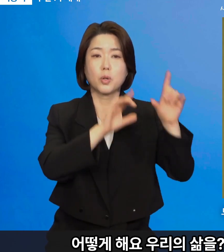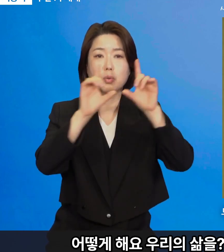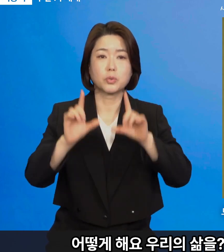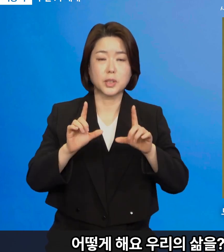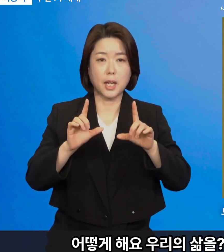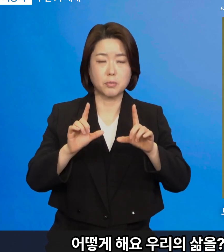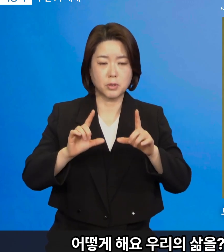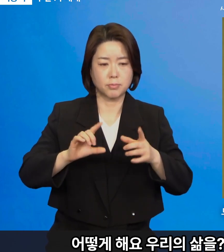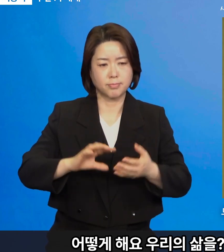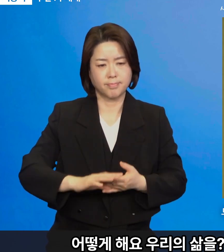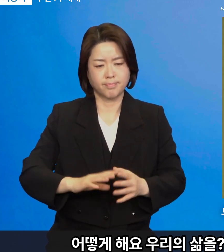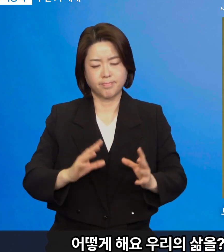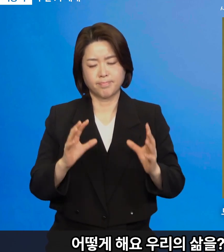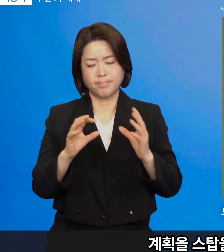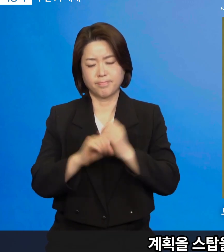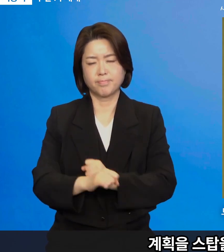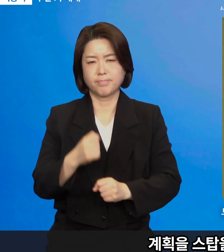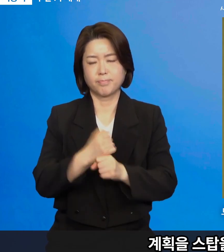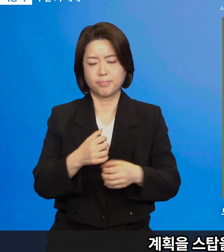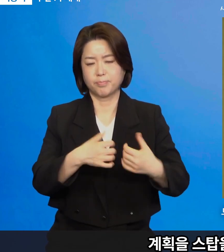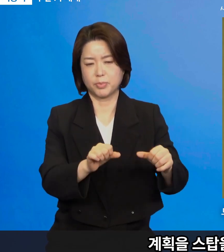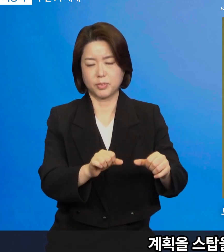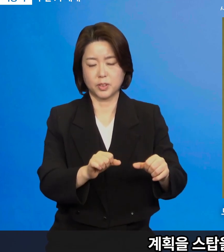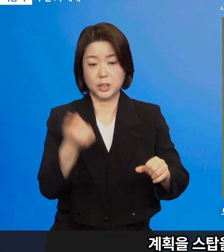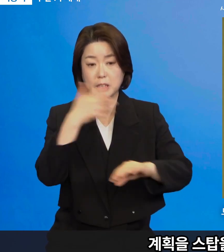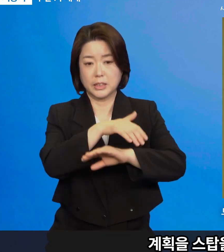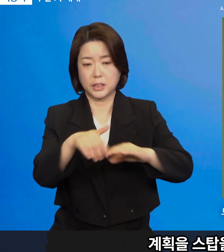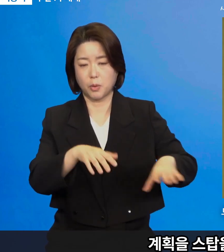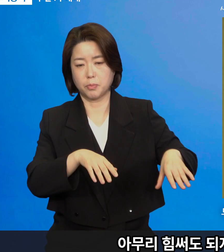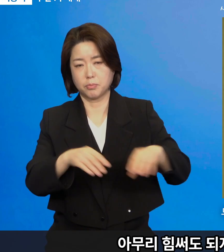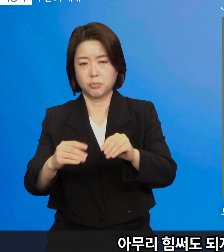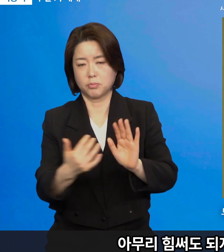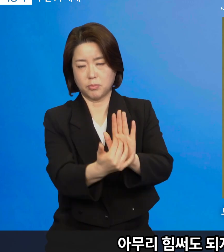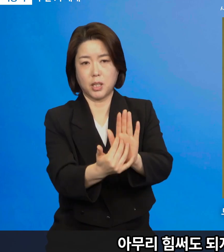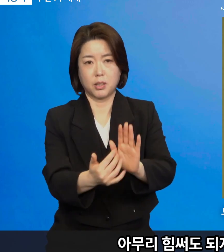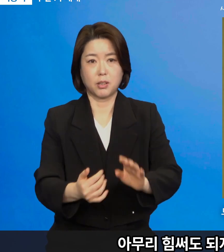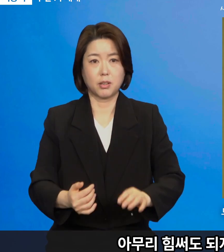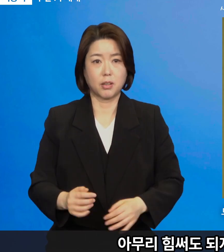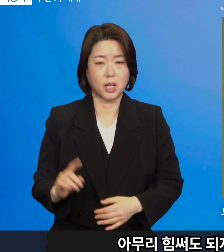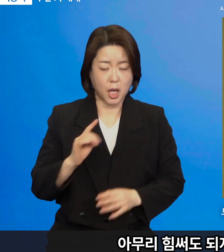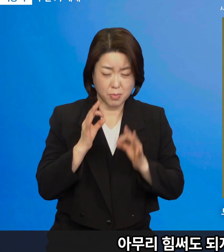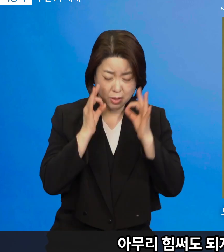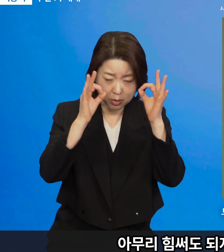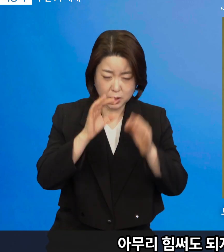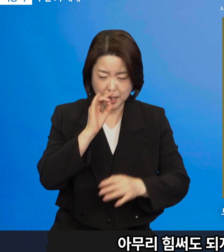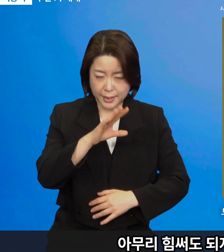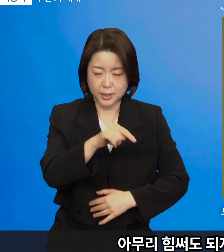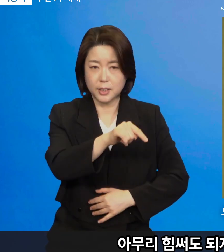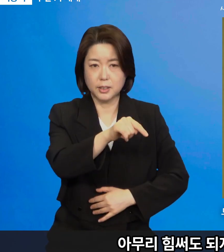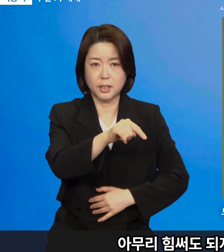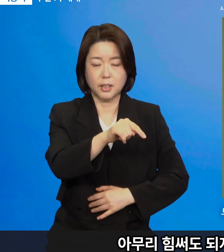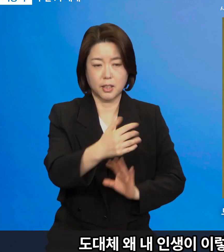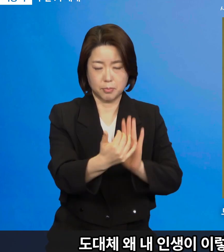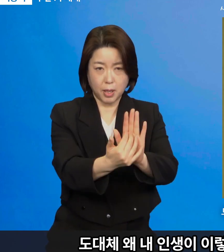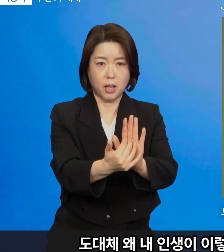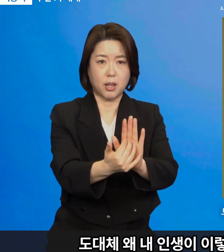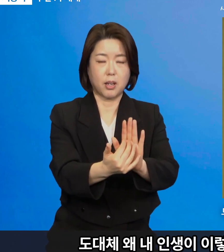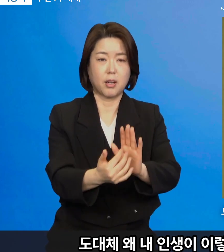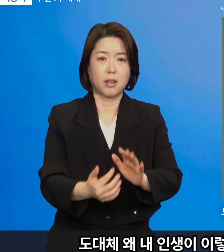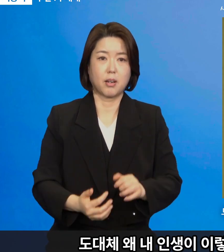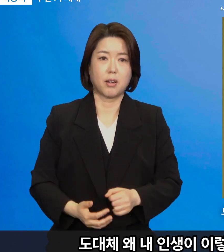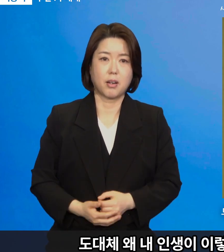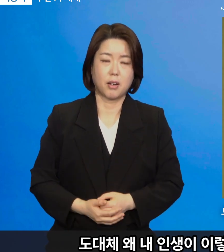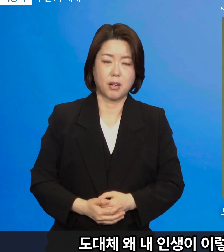때로는 어그러뜨리십니다. 계획을 스탑을 시키십니다. 아무리 힘써도 되지 않게끔 만드셔서